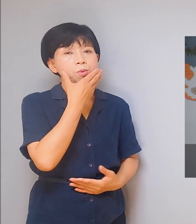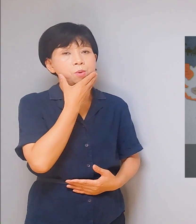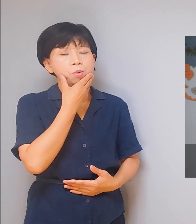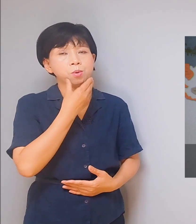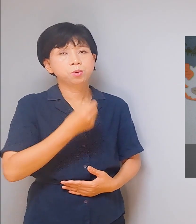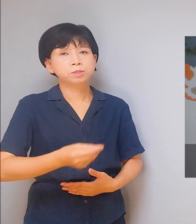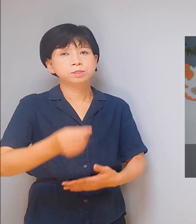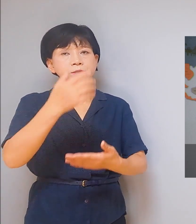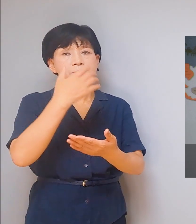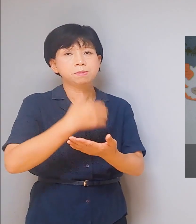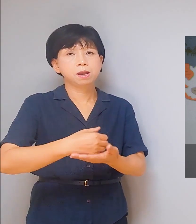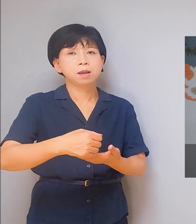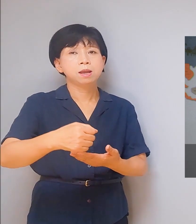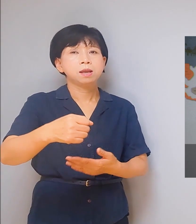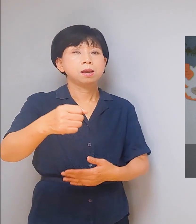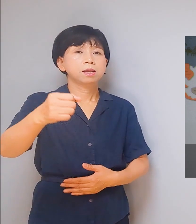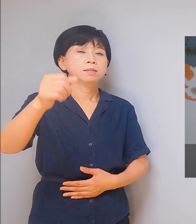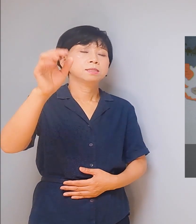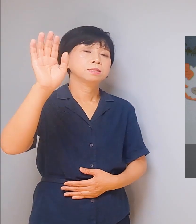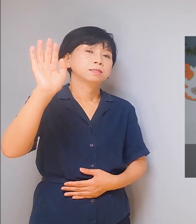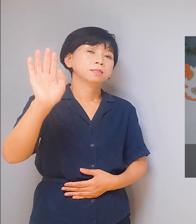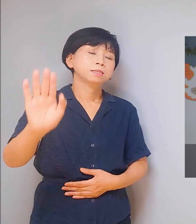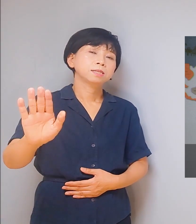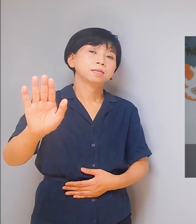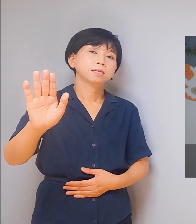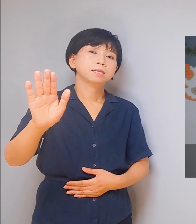아뢰이면 너 복을